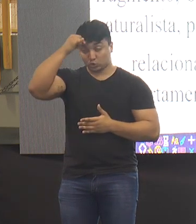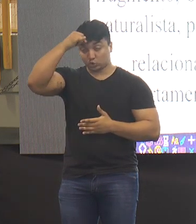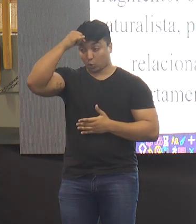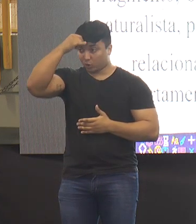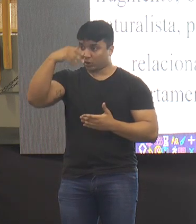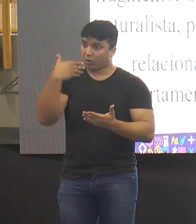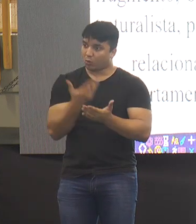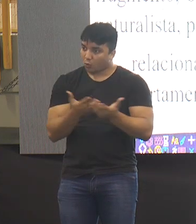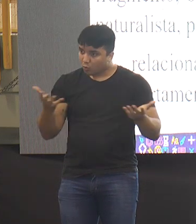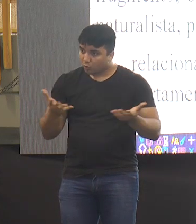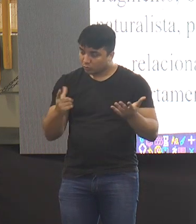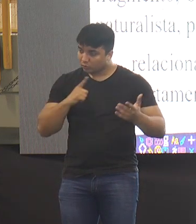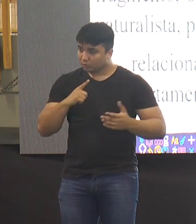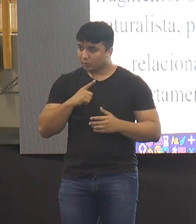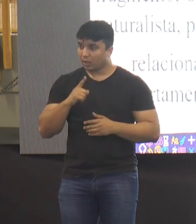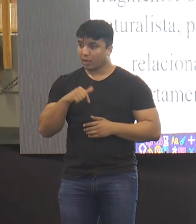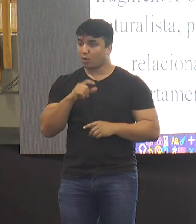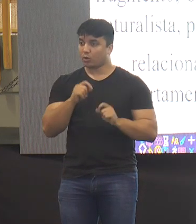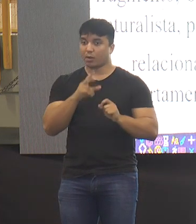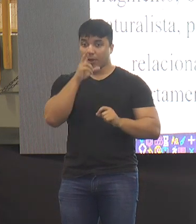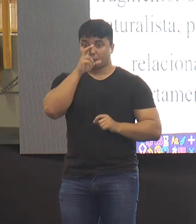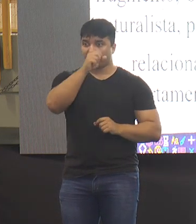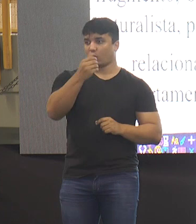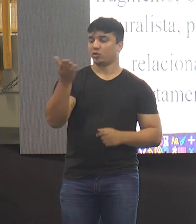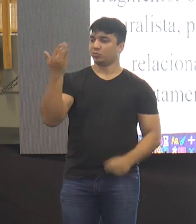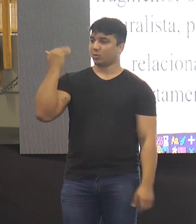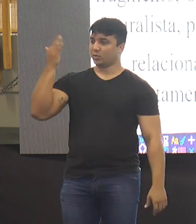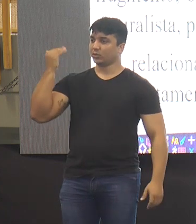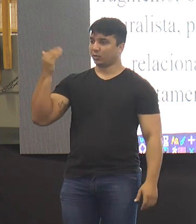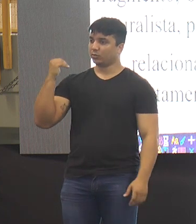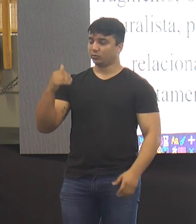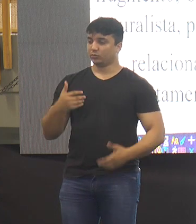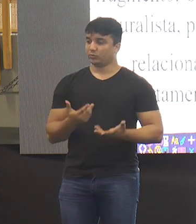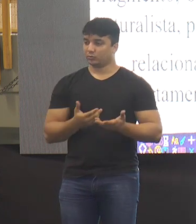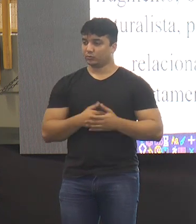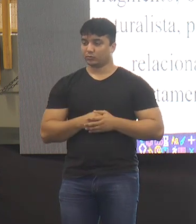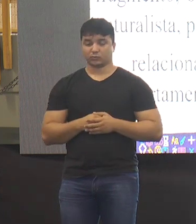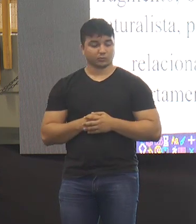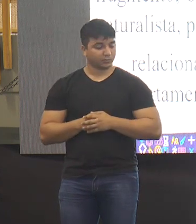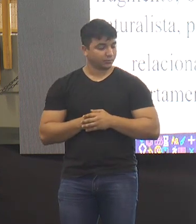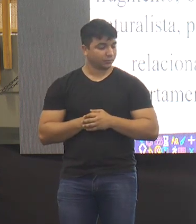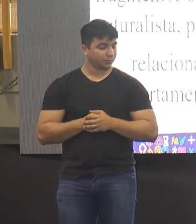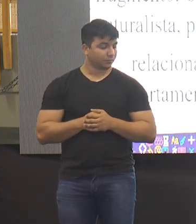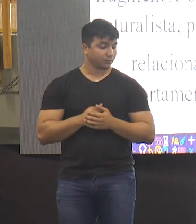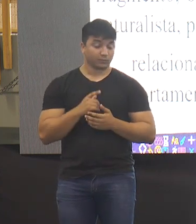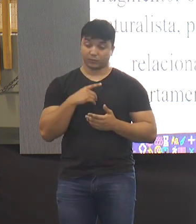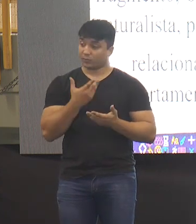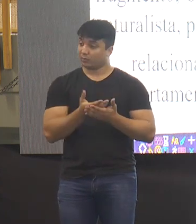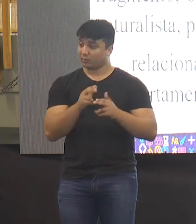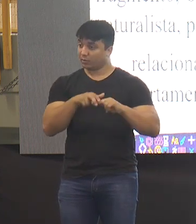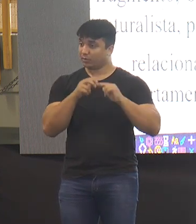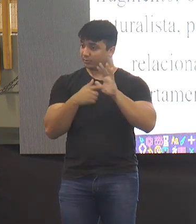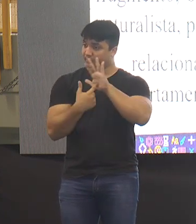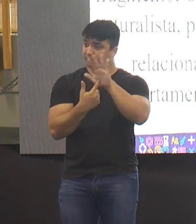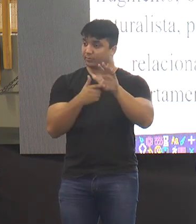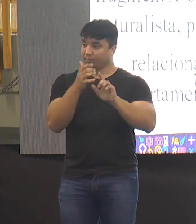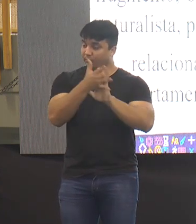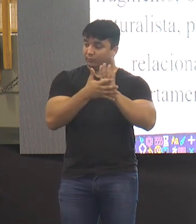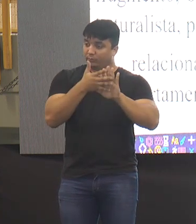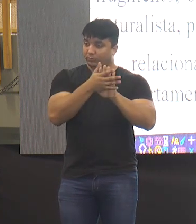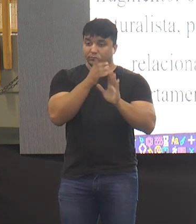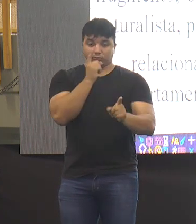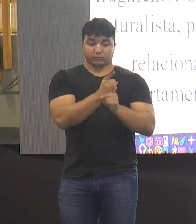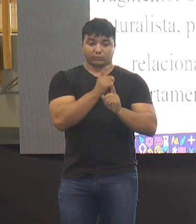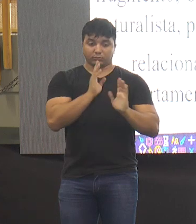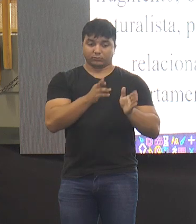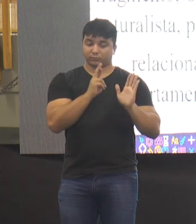hoje, eram muito fortes naquela época e estão refletidas aí. Então já